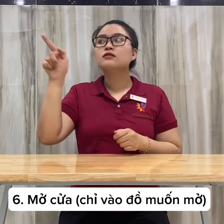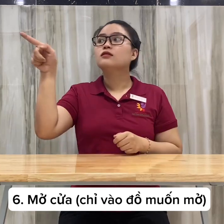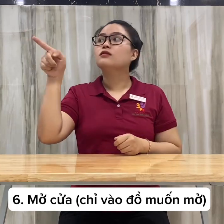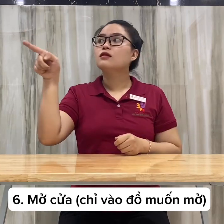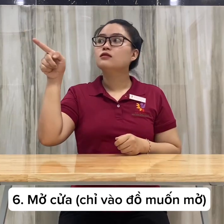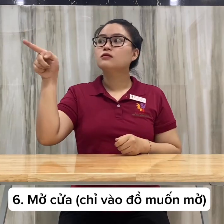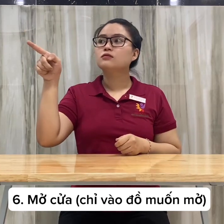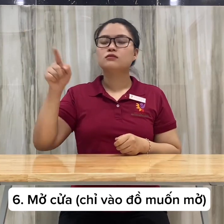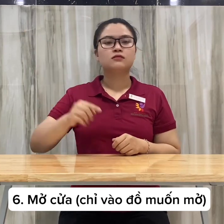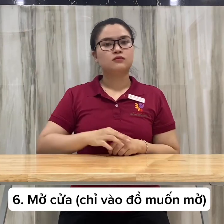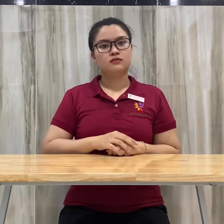ra.